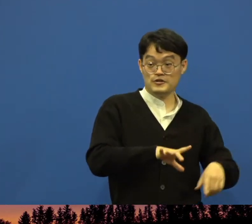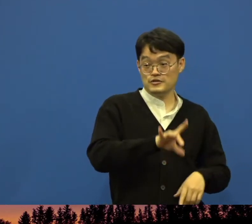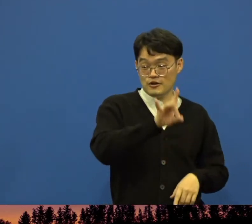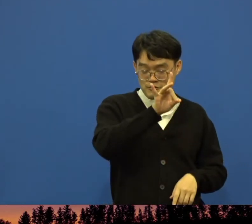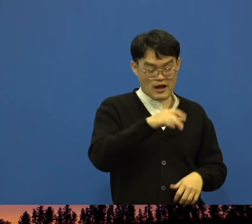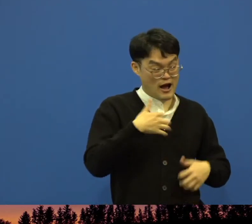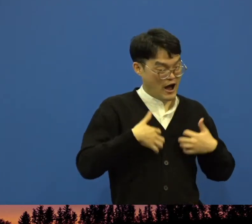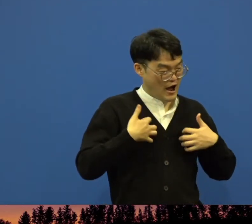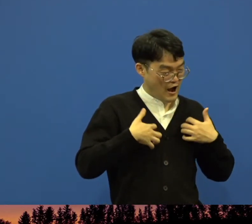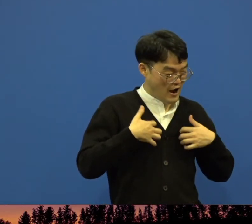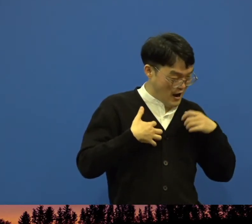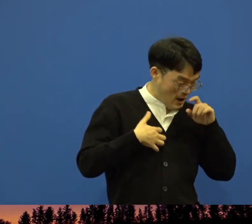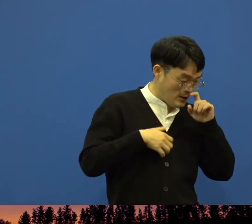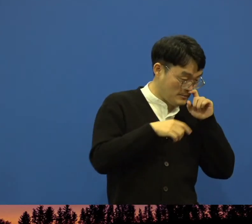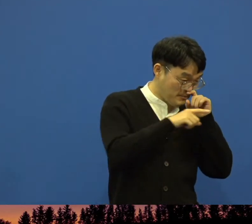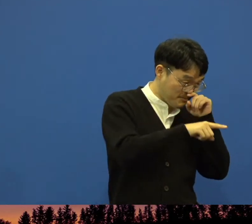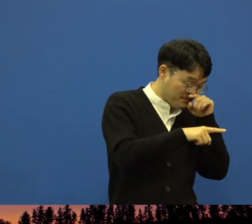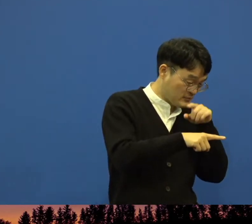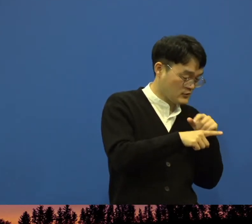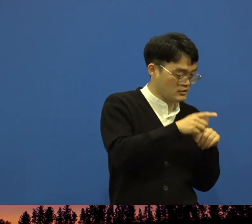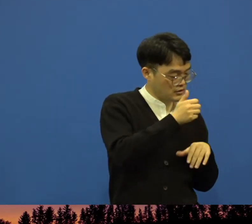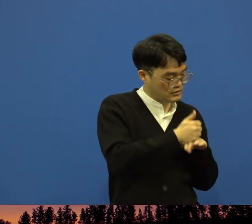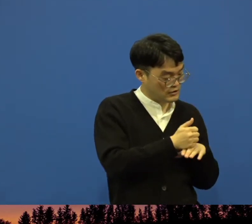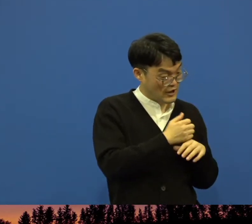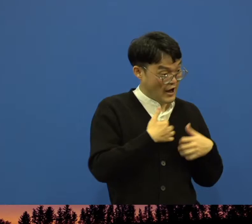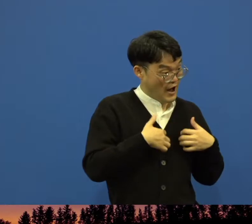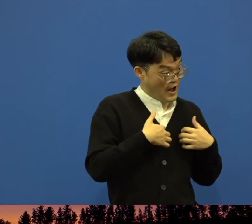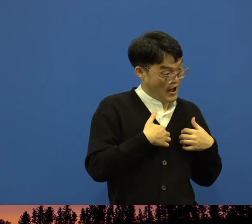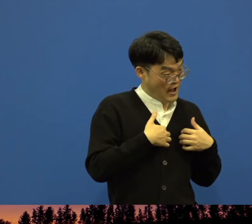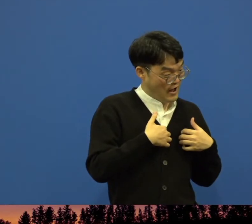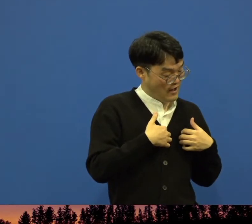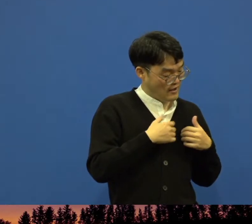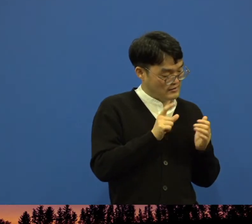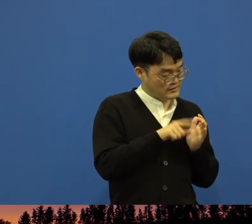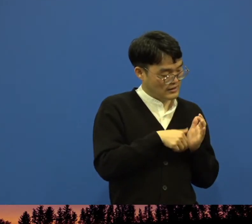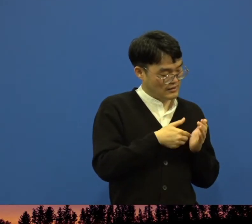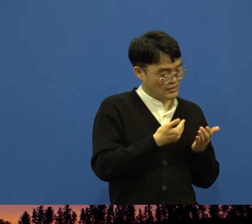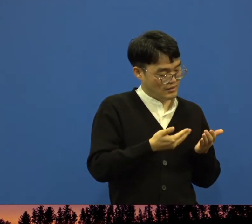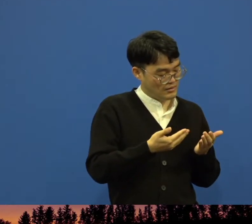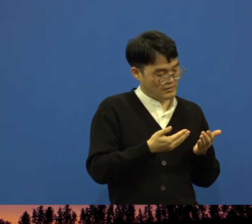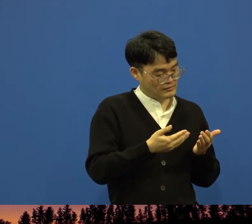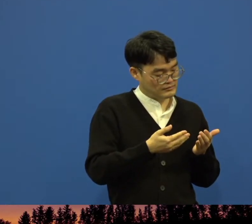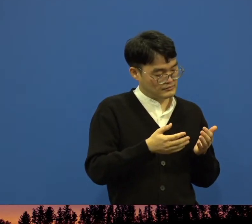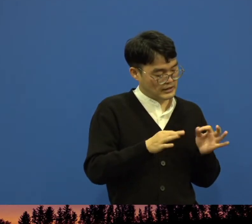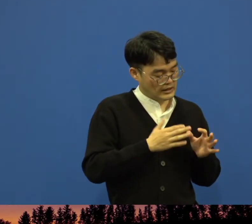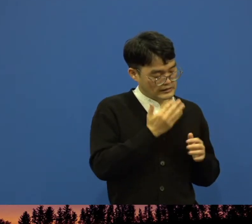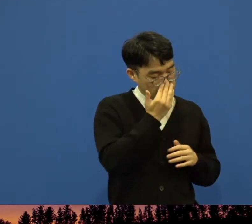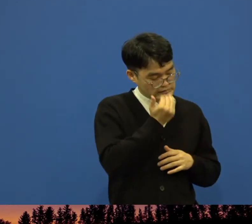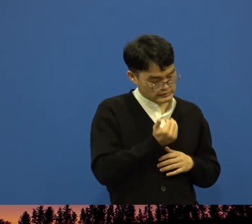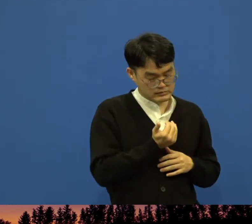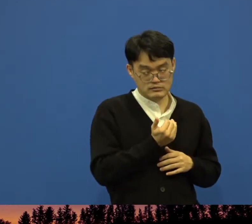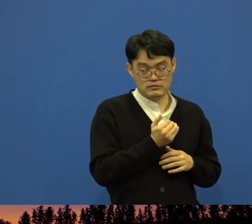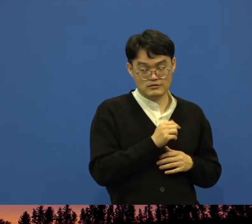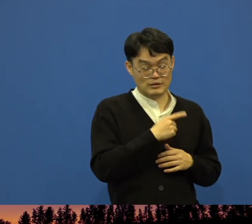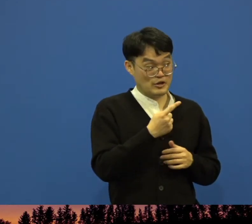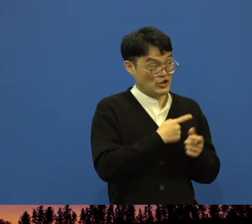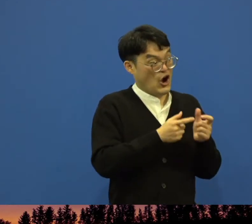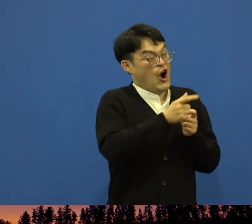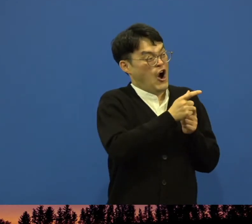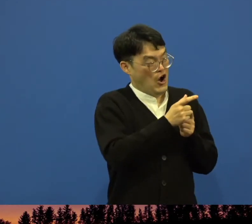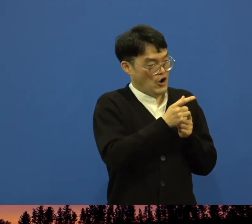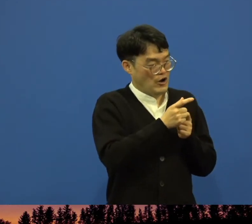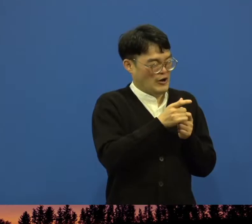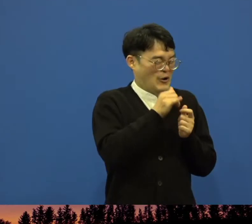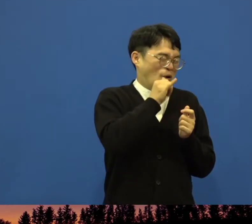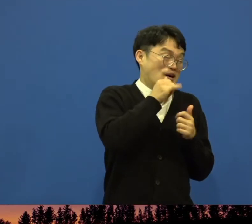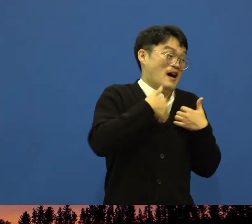곧 실정이 나는 겁니다. 그러니까 그 쾌락을 통한 만족이 생각보다